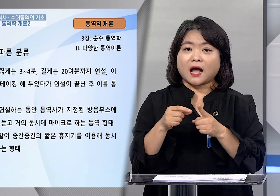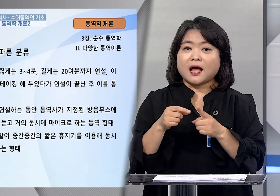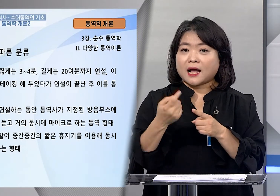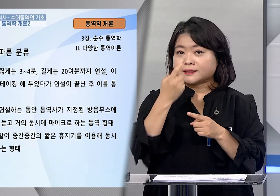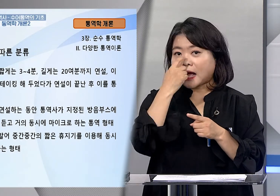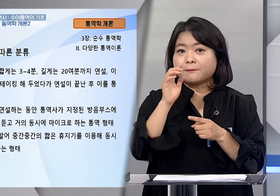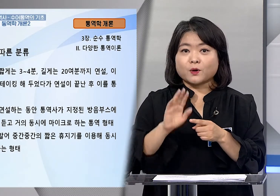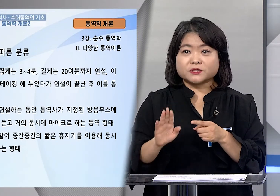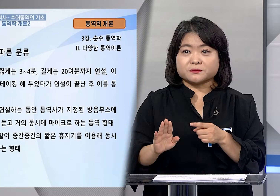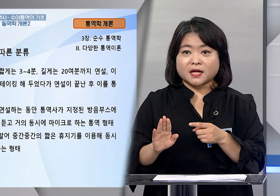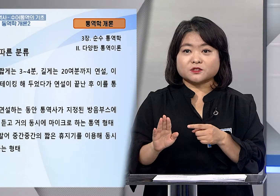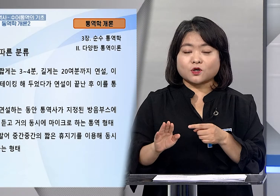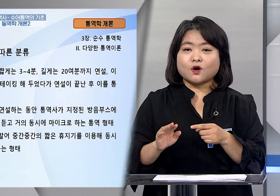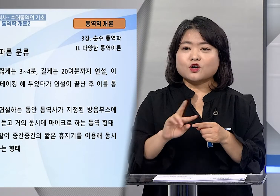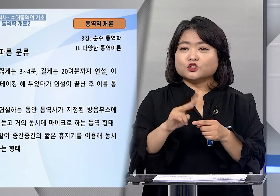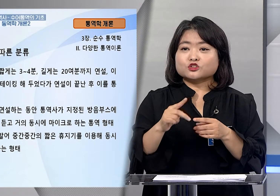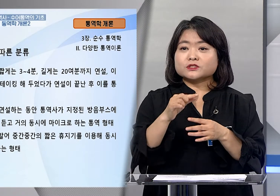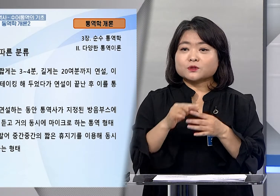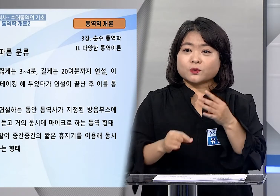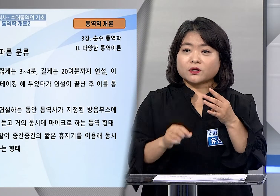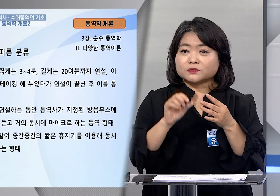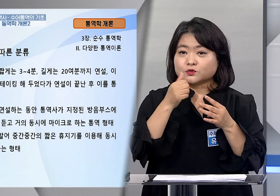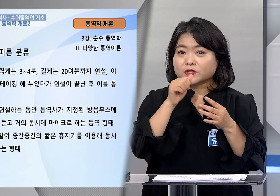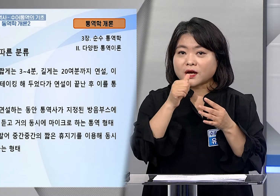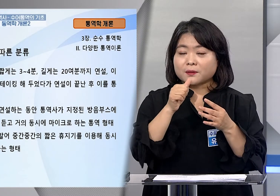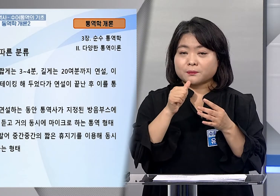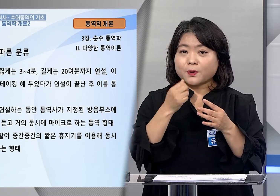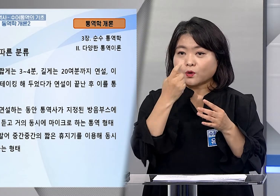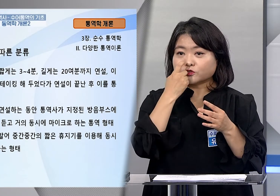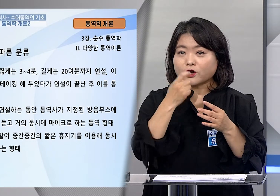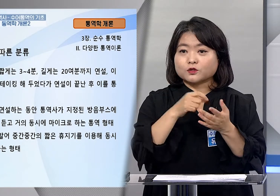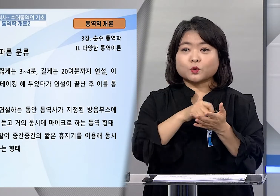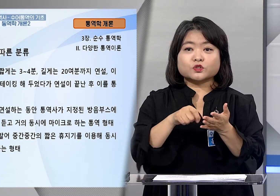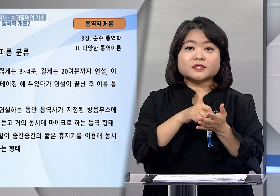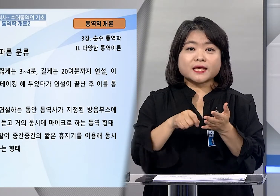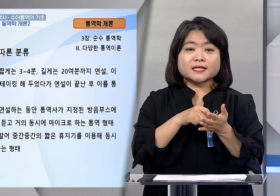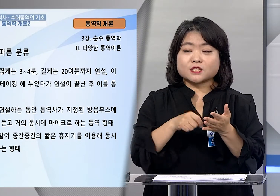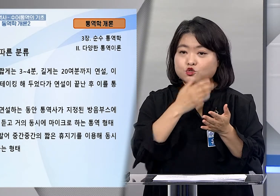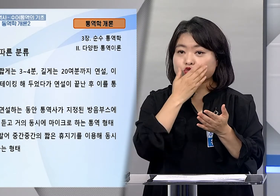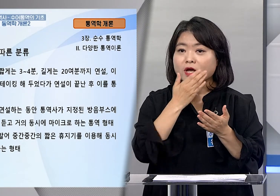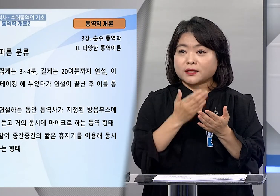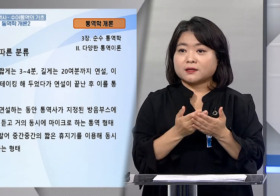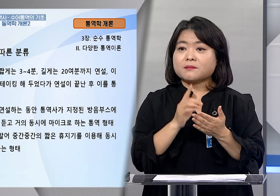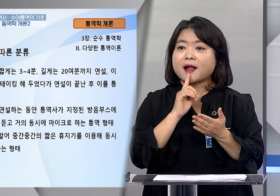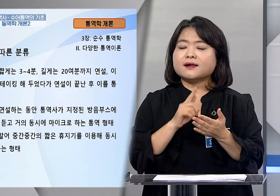아직 안 배웠습니다. 그렇죠? 순차 통역은 우리가 배웠고요. 노트테이킹이 중요하다는 말